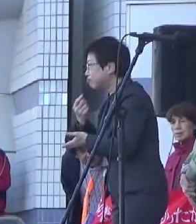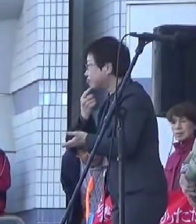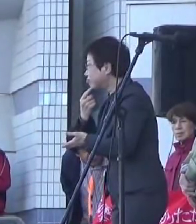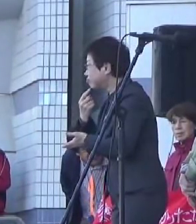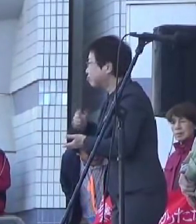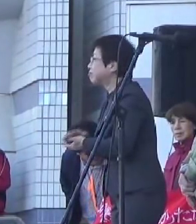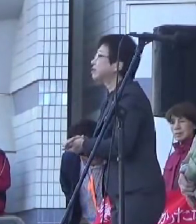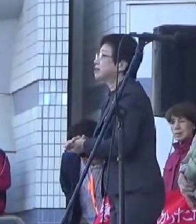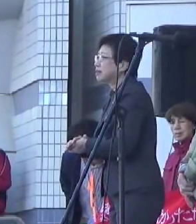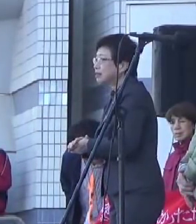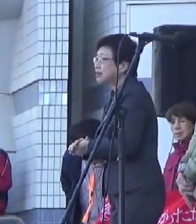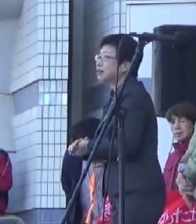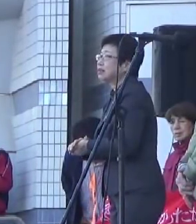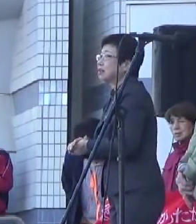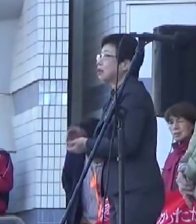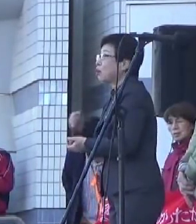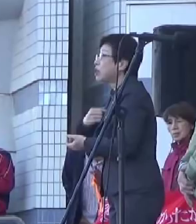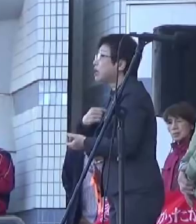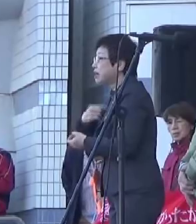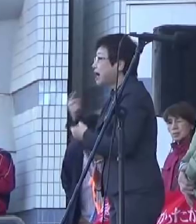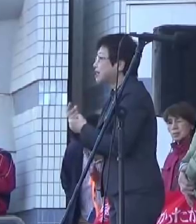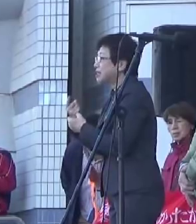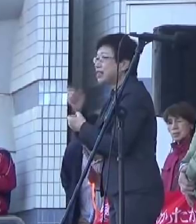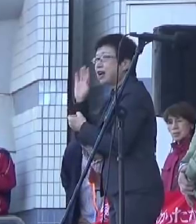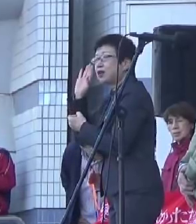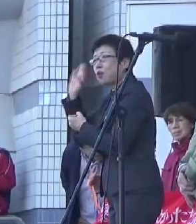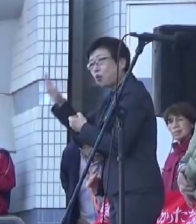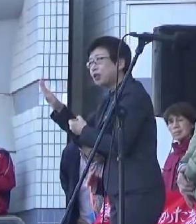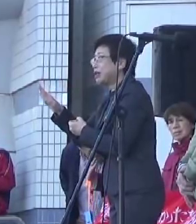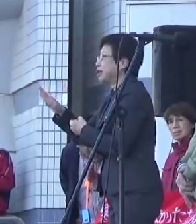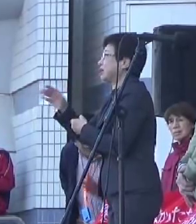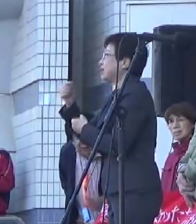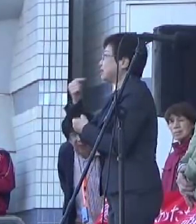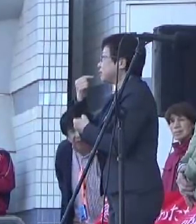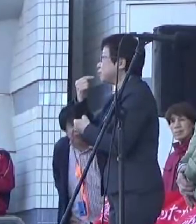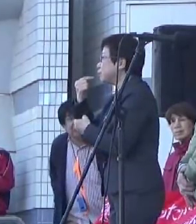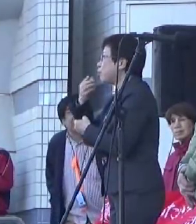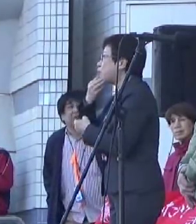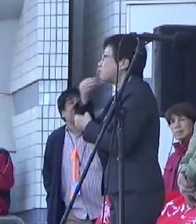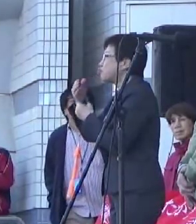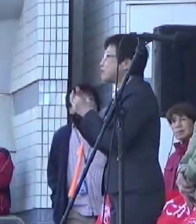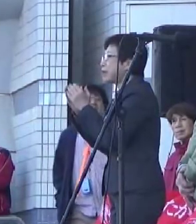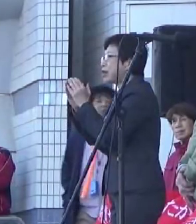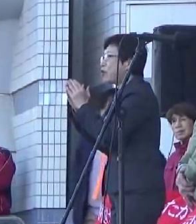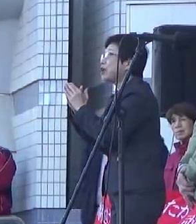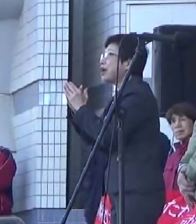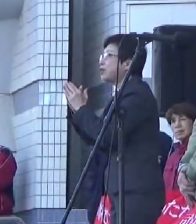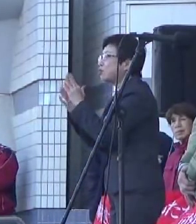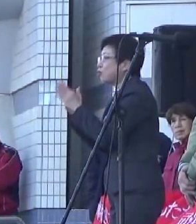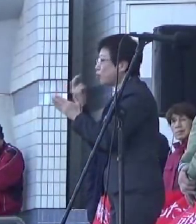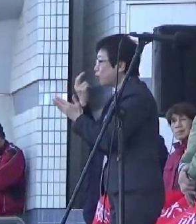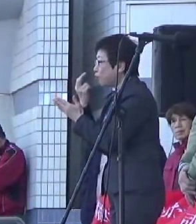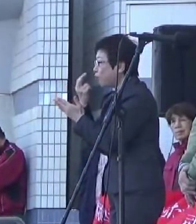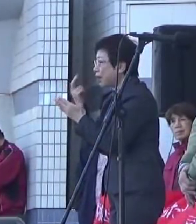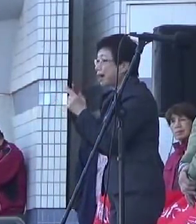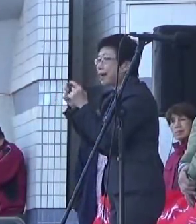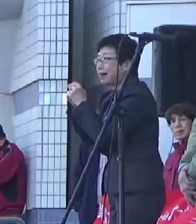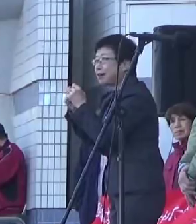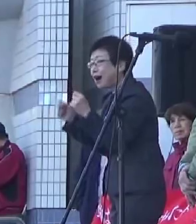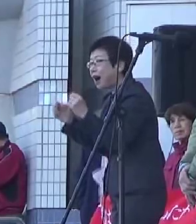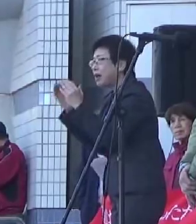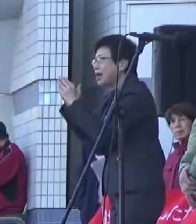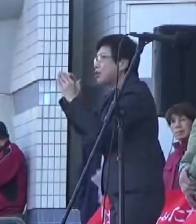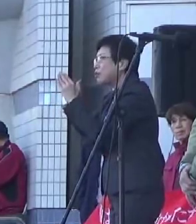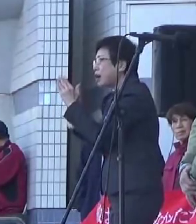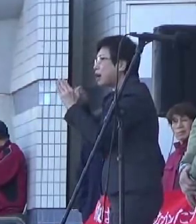で現に私が1年後に自分の福島の家の測定をしたところ、家の